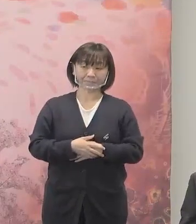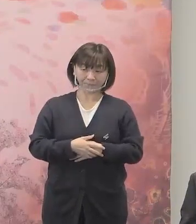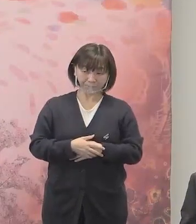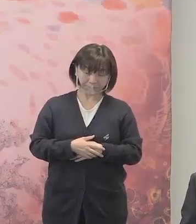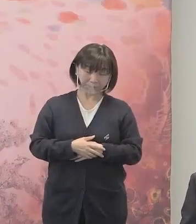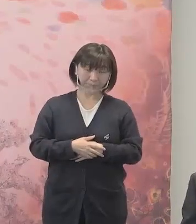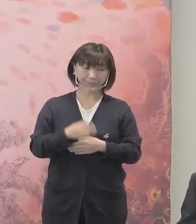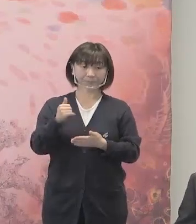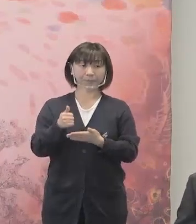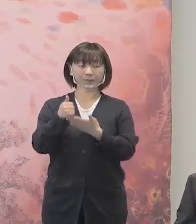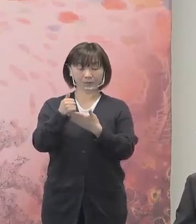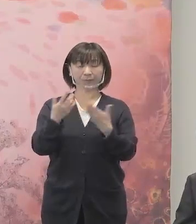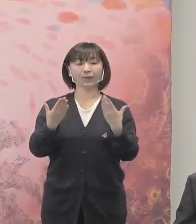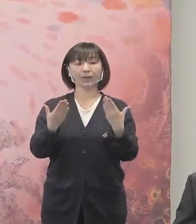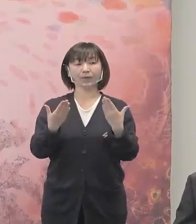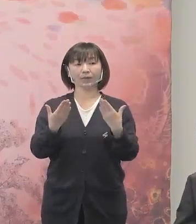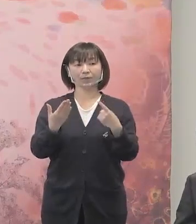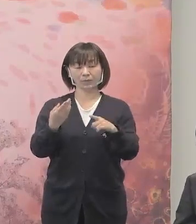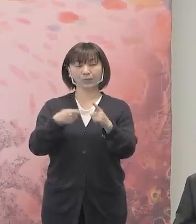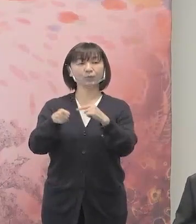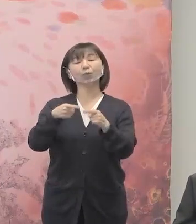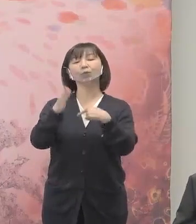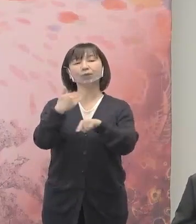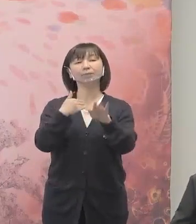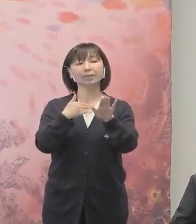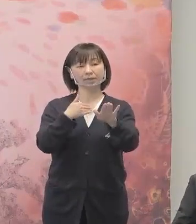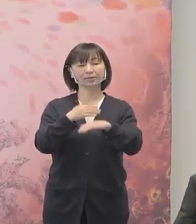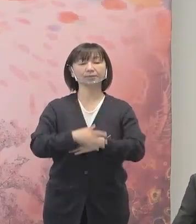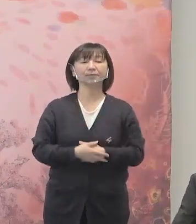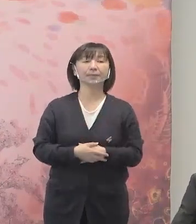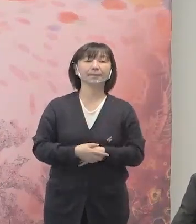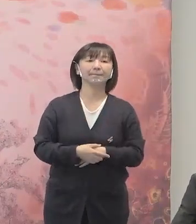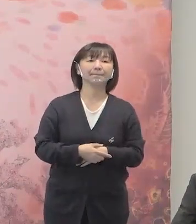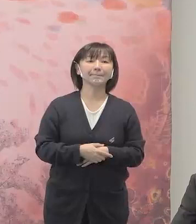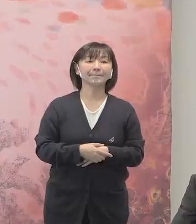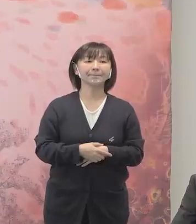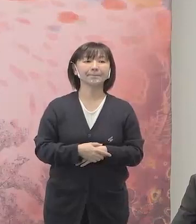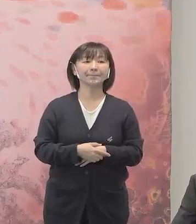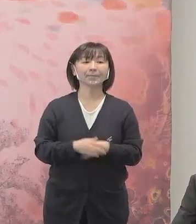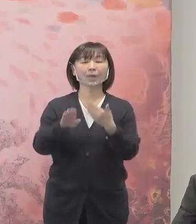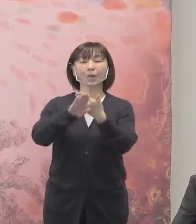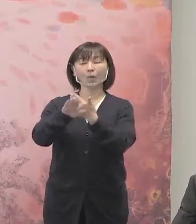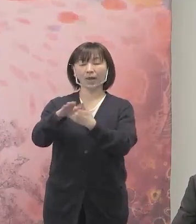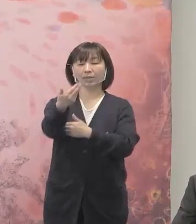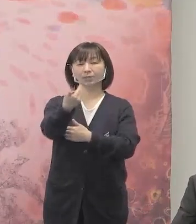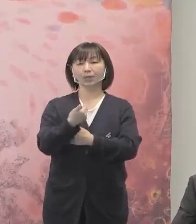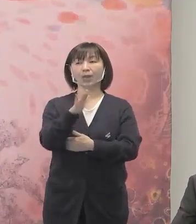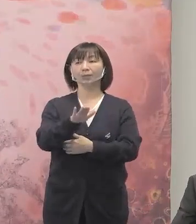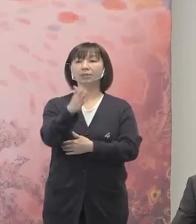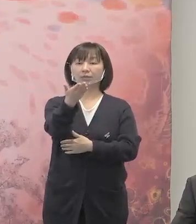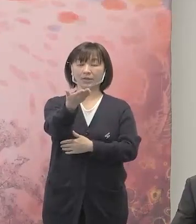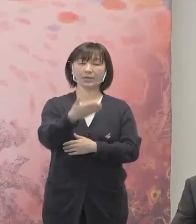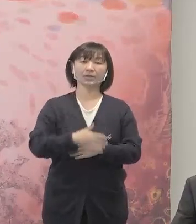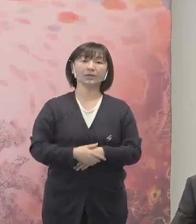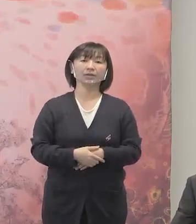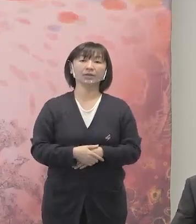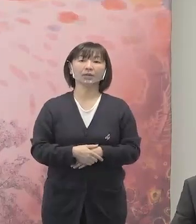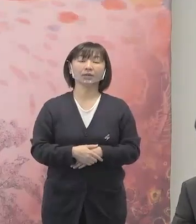ういう趣旨です。 はい、大丈夫です。 はい、 はい、どうもありがとうございます。 はい、他にご質問ございませんか。